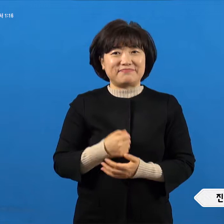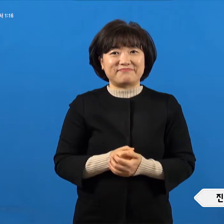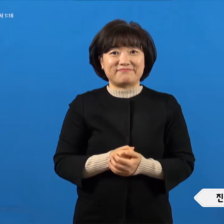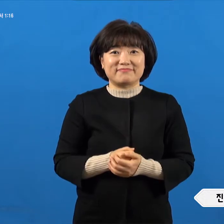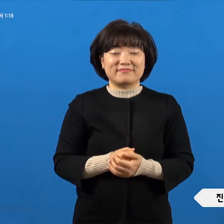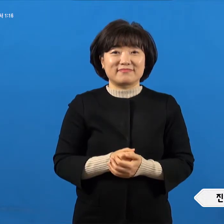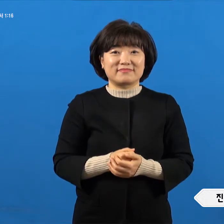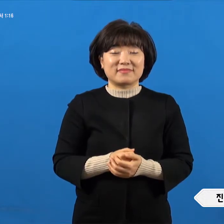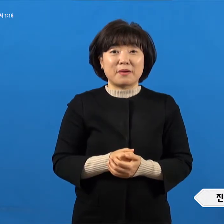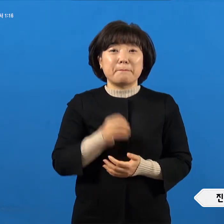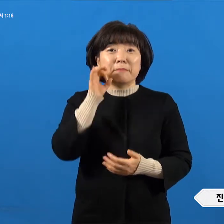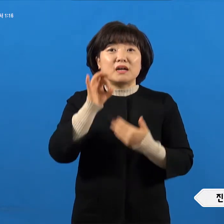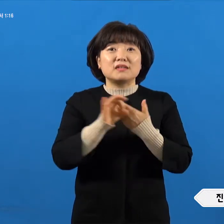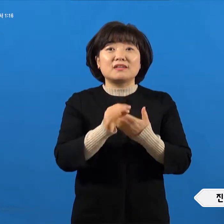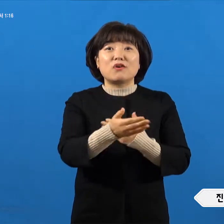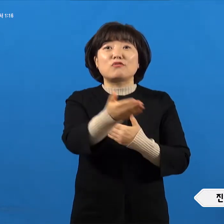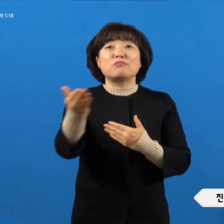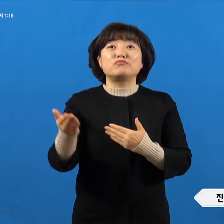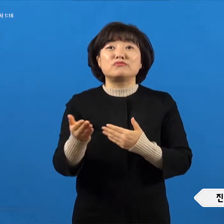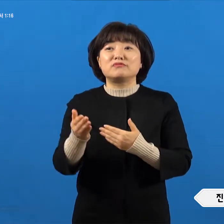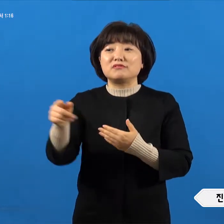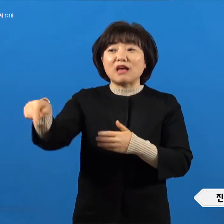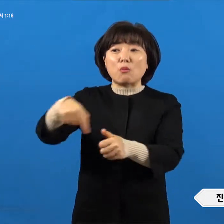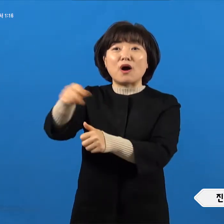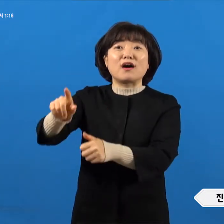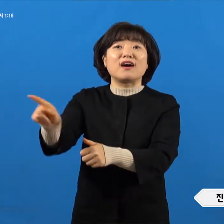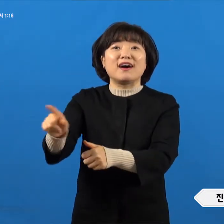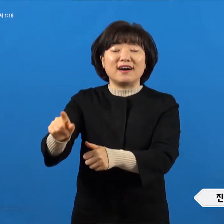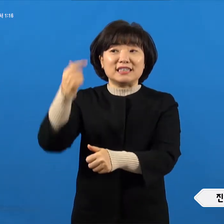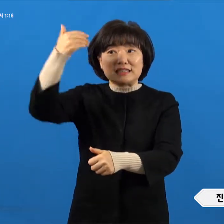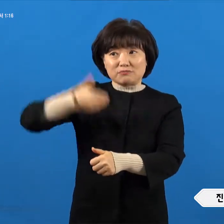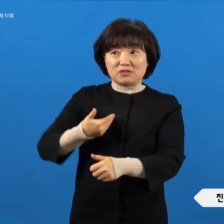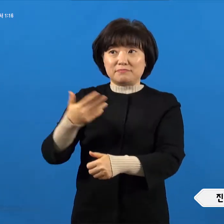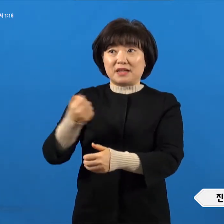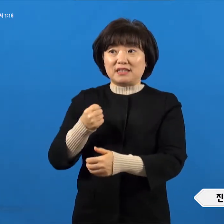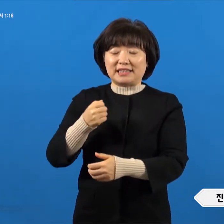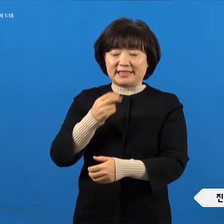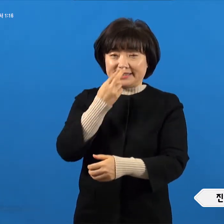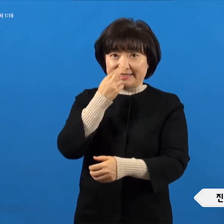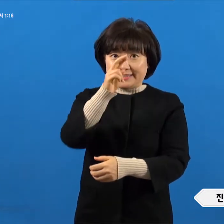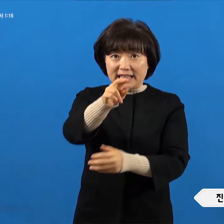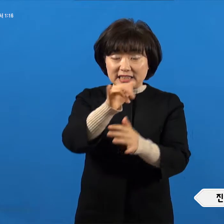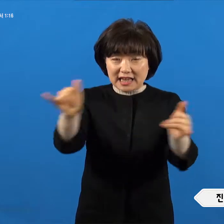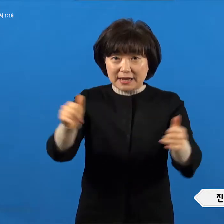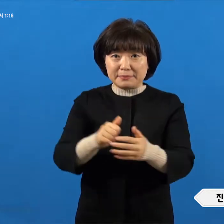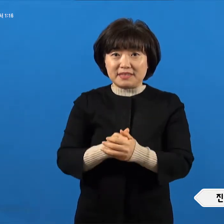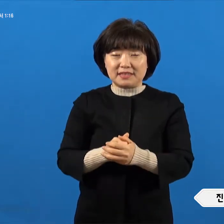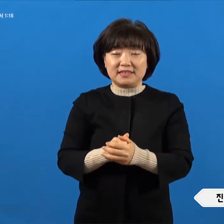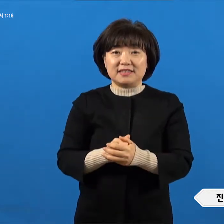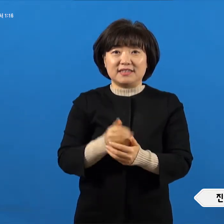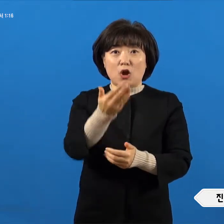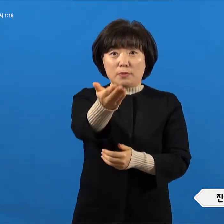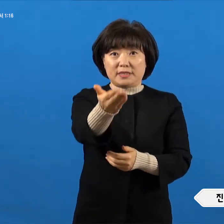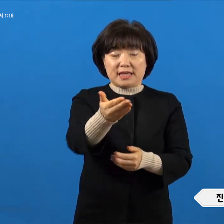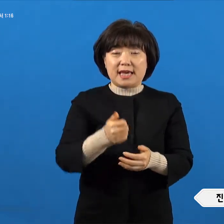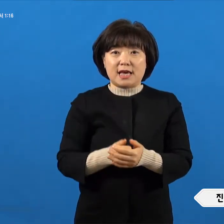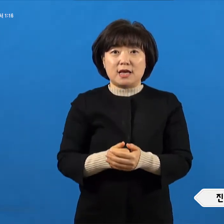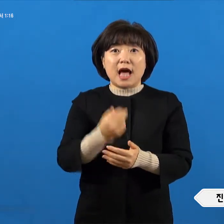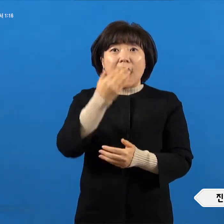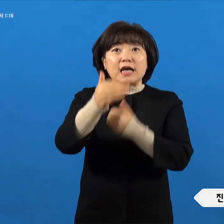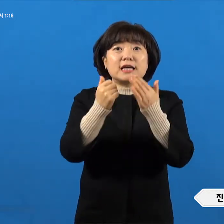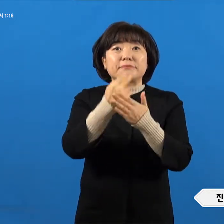만약 여러분이 그런 상황이라면 어떻게 반응하시겠습니까? 잘 아는 분이, 잘 모르는 분이 여러분들에게